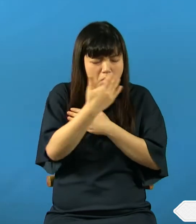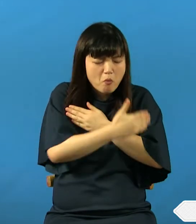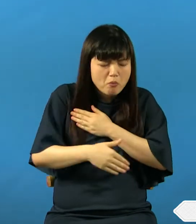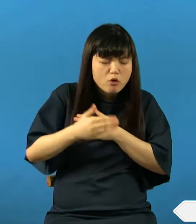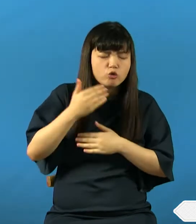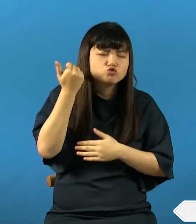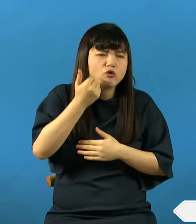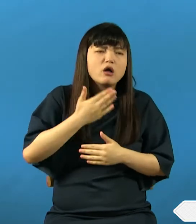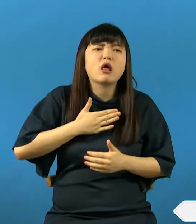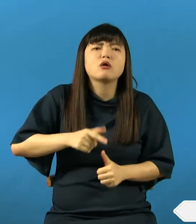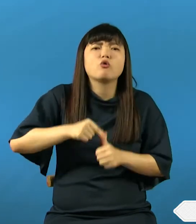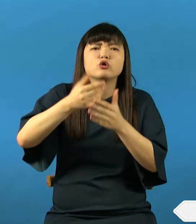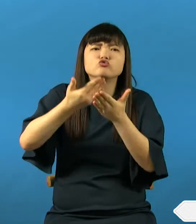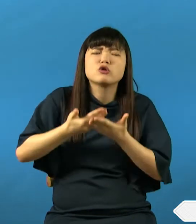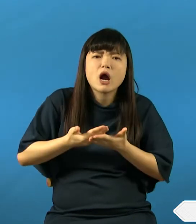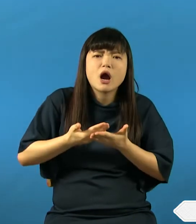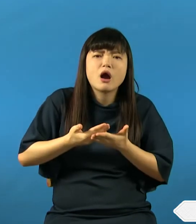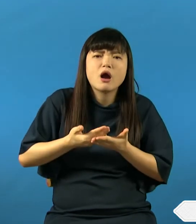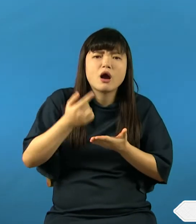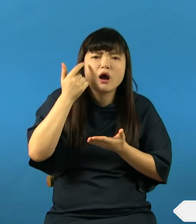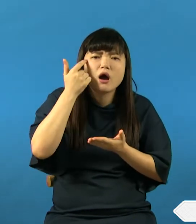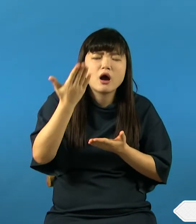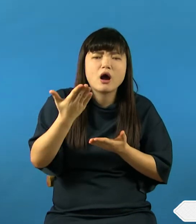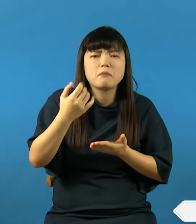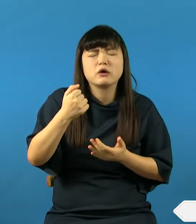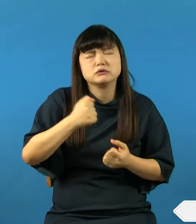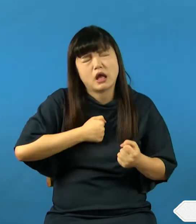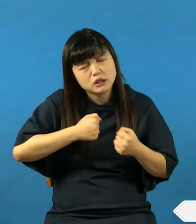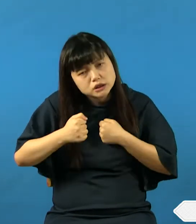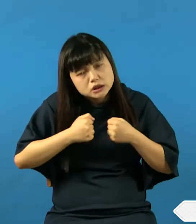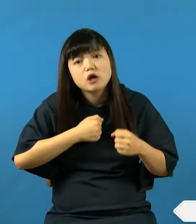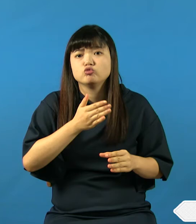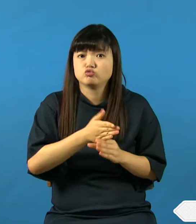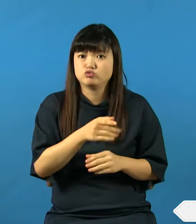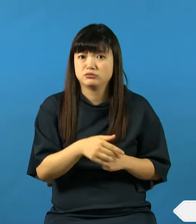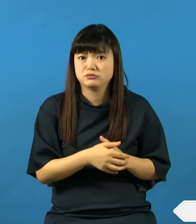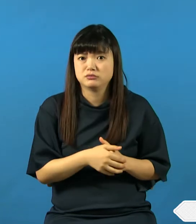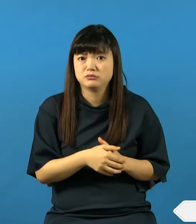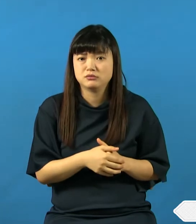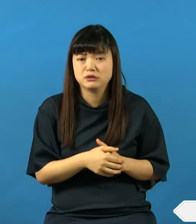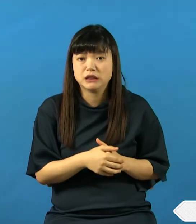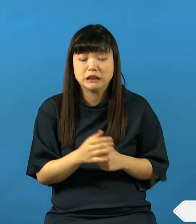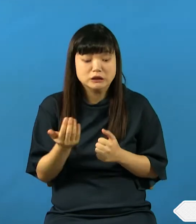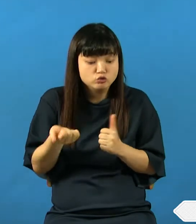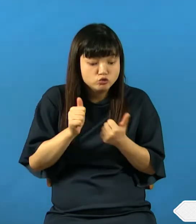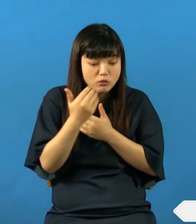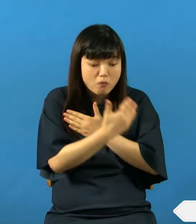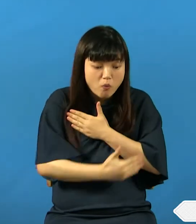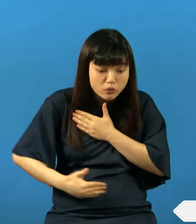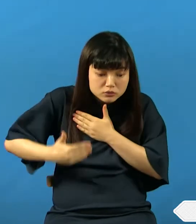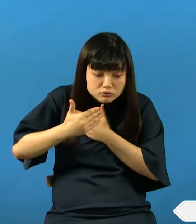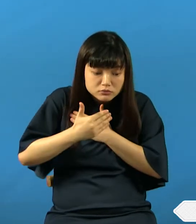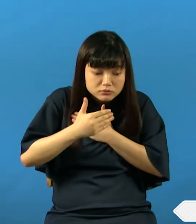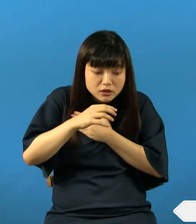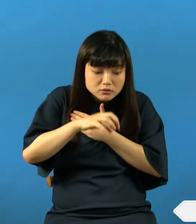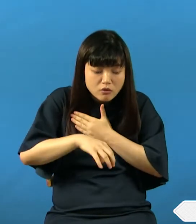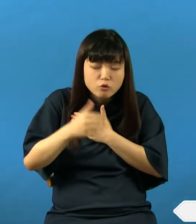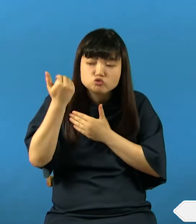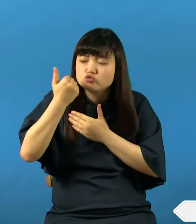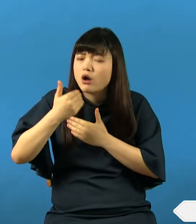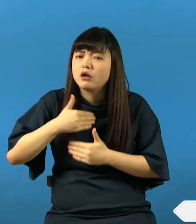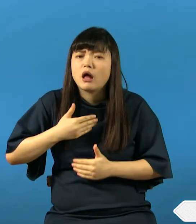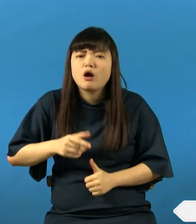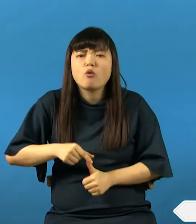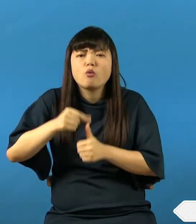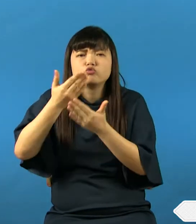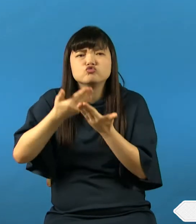이 사망의 몸에서 누가 나를 건져내랴 탄식을 합니다. 여기 사망의 몸에서 누가